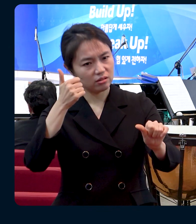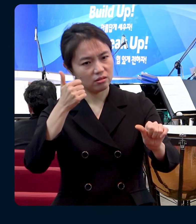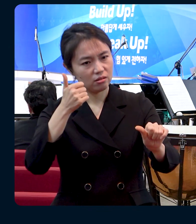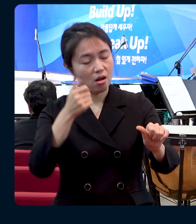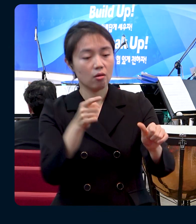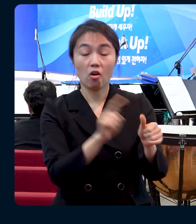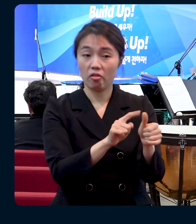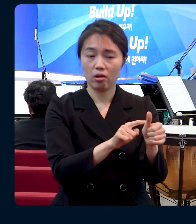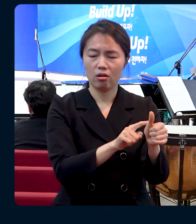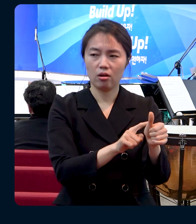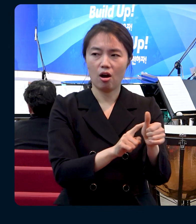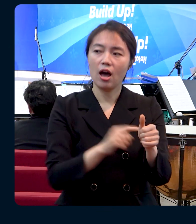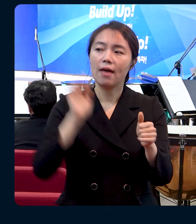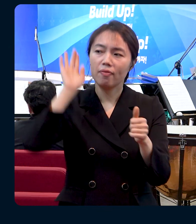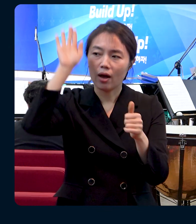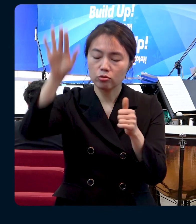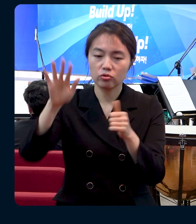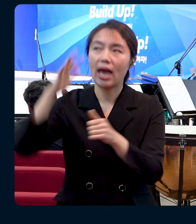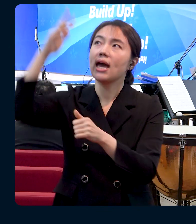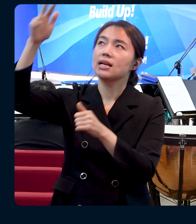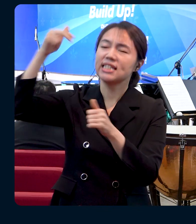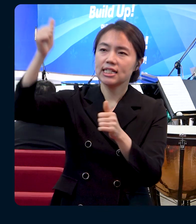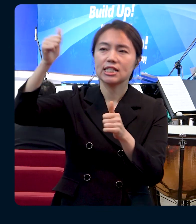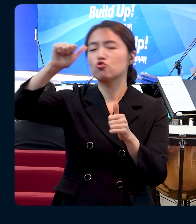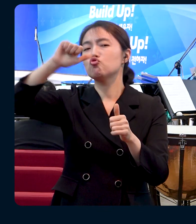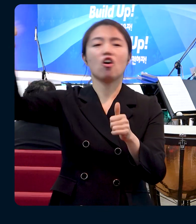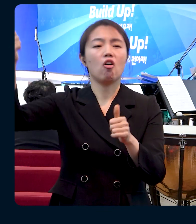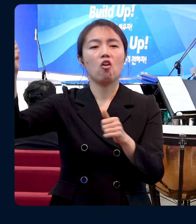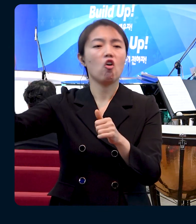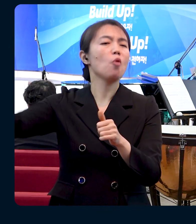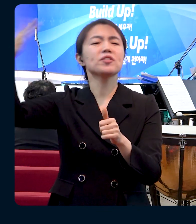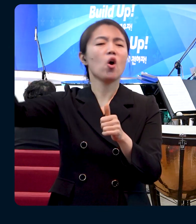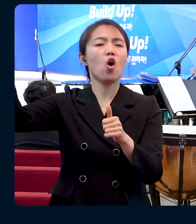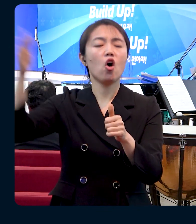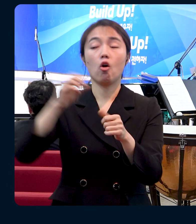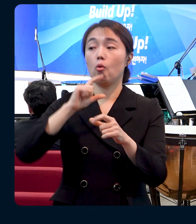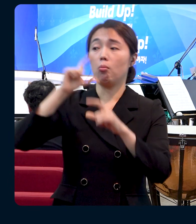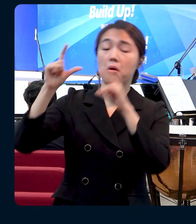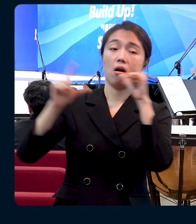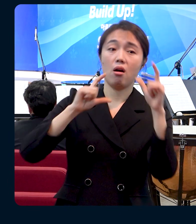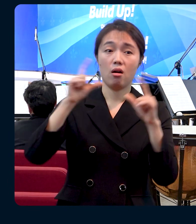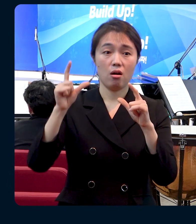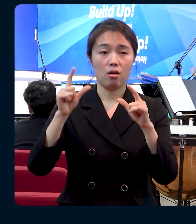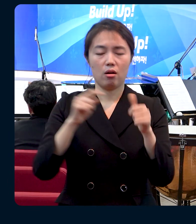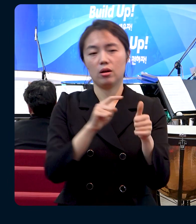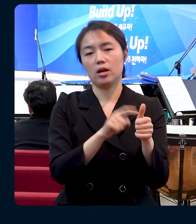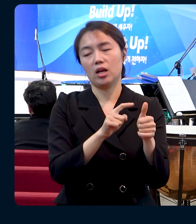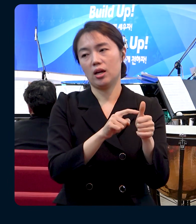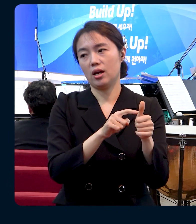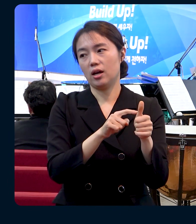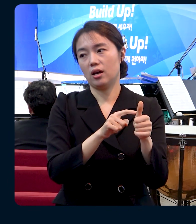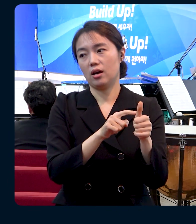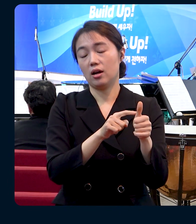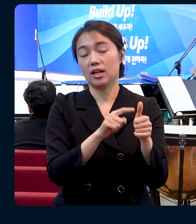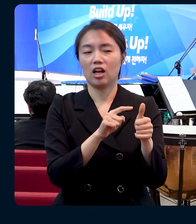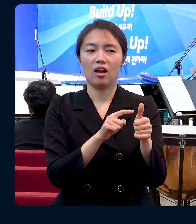버렸어요. 그렇기 때문에 니체에게 있어서는요, 삶에 대한 그의 대답은 여기까지가